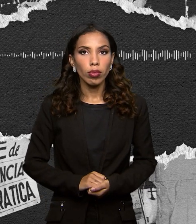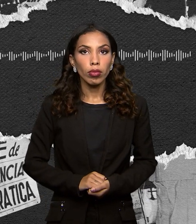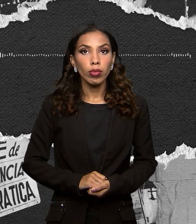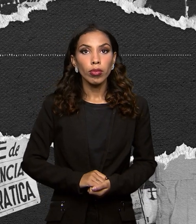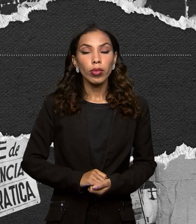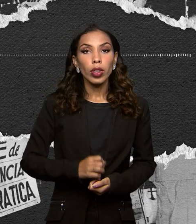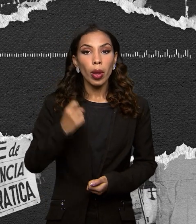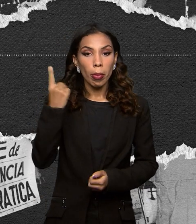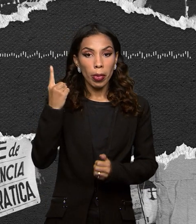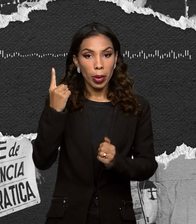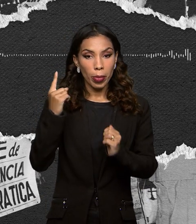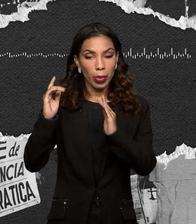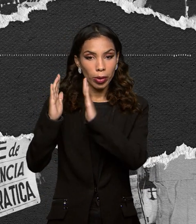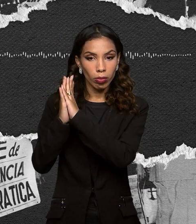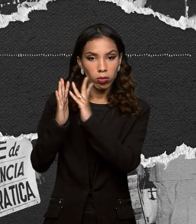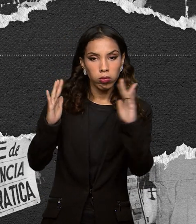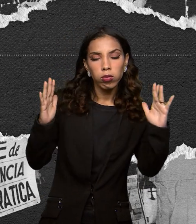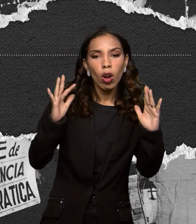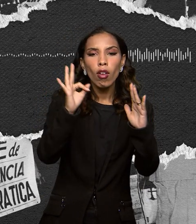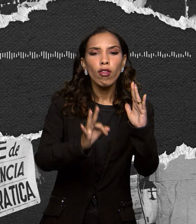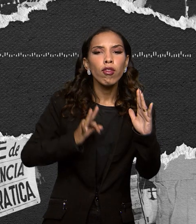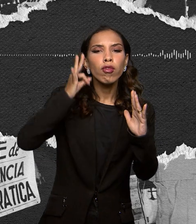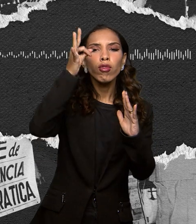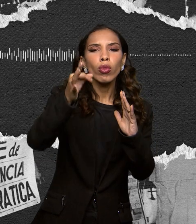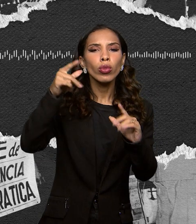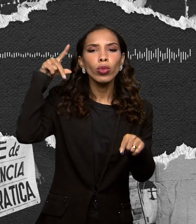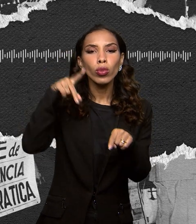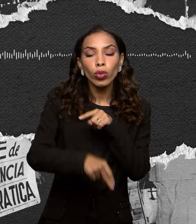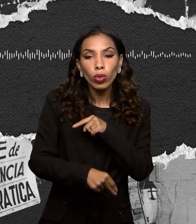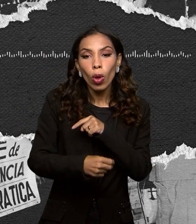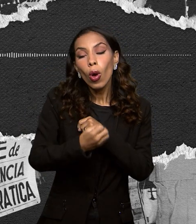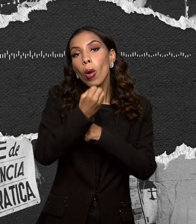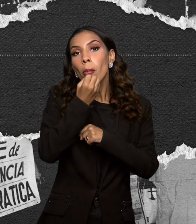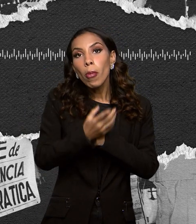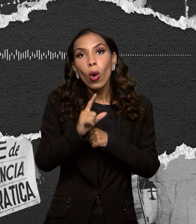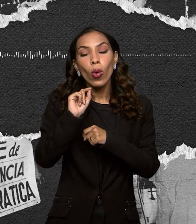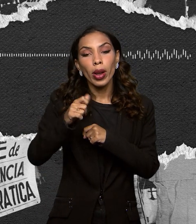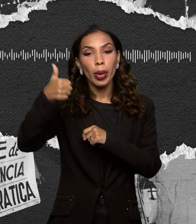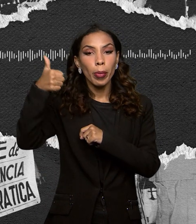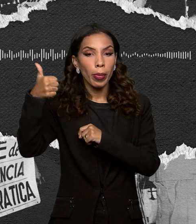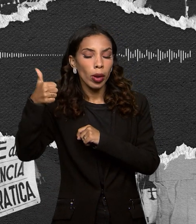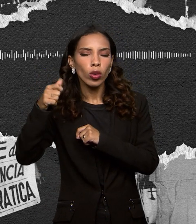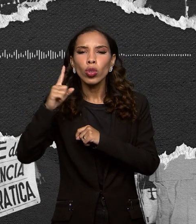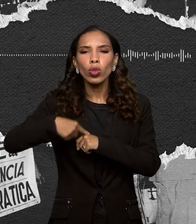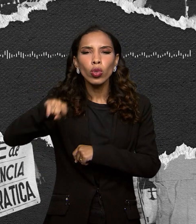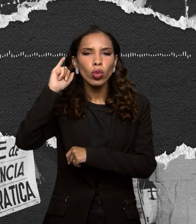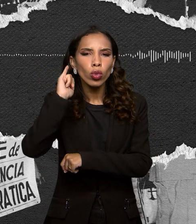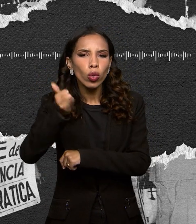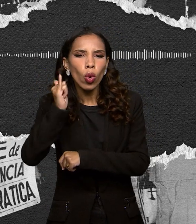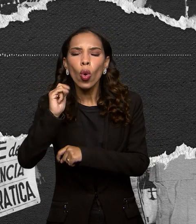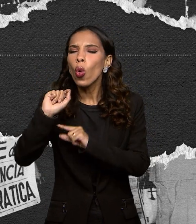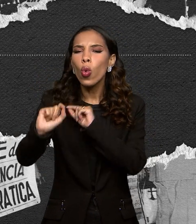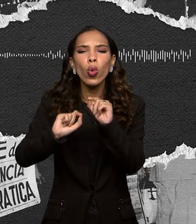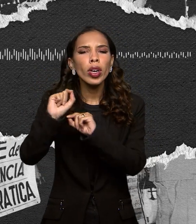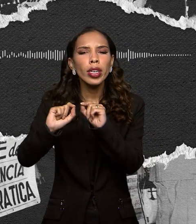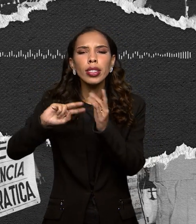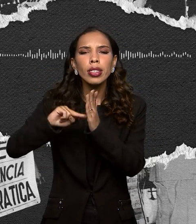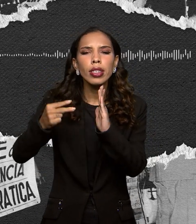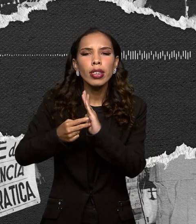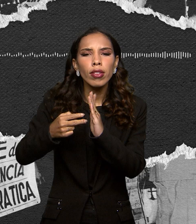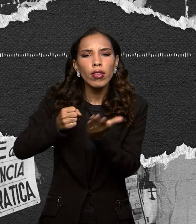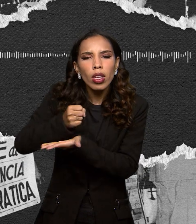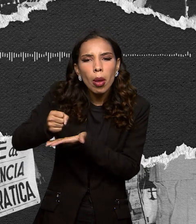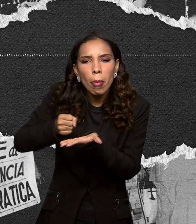Primeira temporada, Futuro Interrompido. Bom, no primeiro episódio a gente contou o que eram as tais reformas de base, como